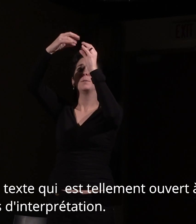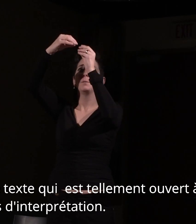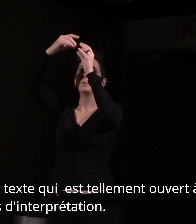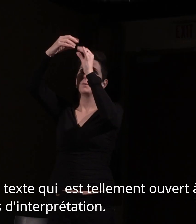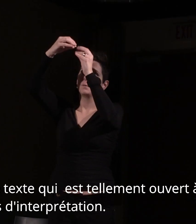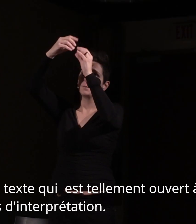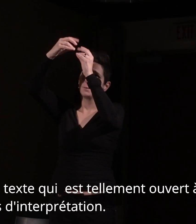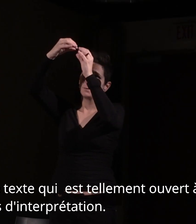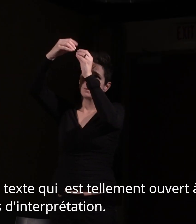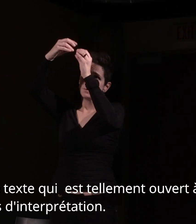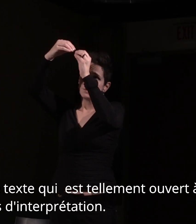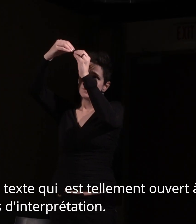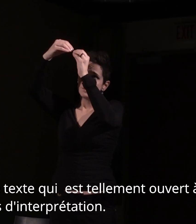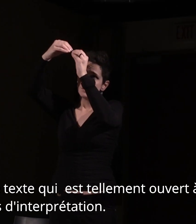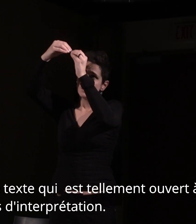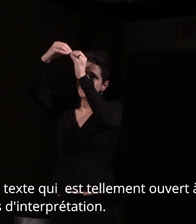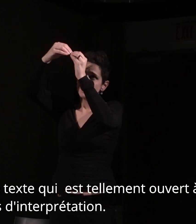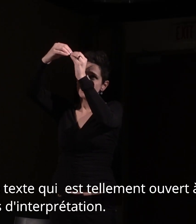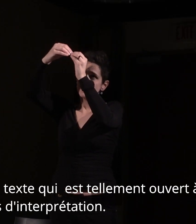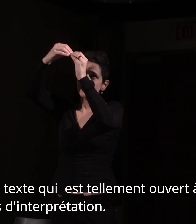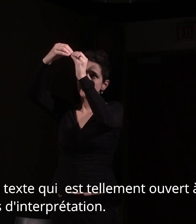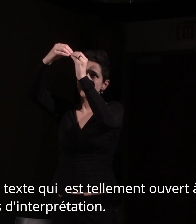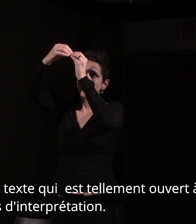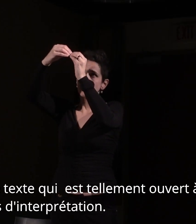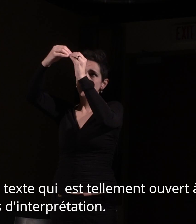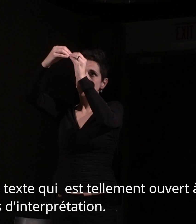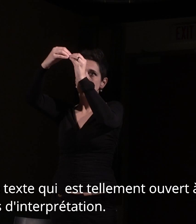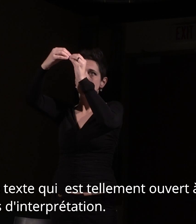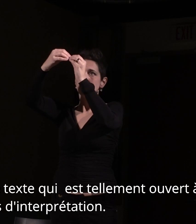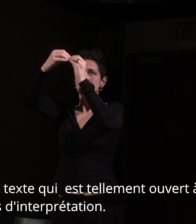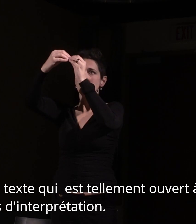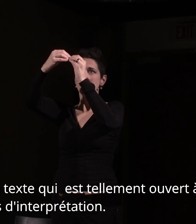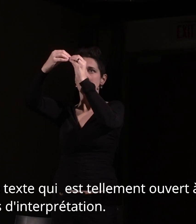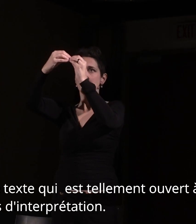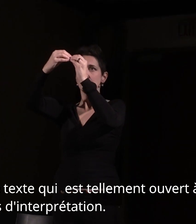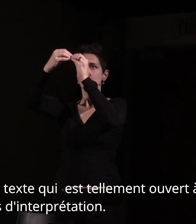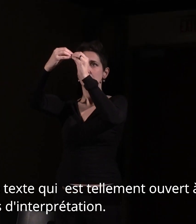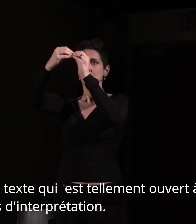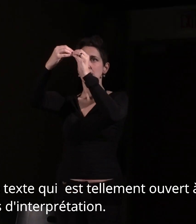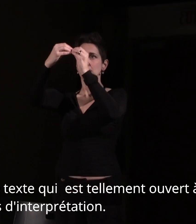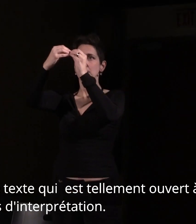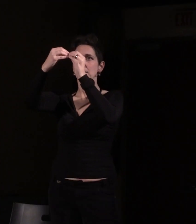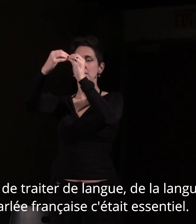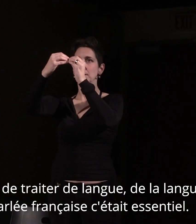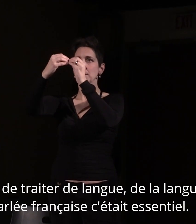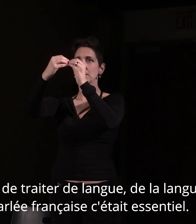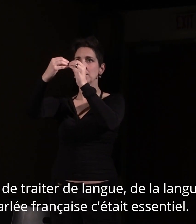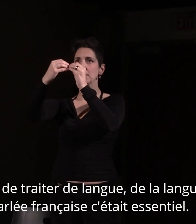ouvert à inviter des diversités d'interprétation. Et pour